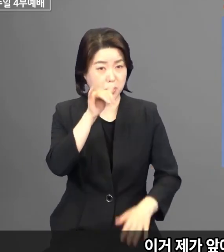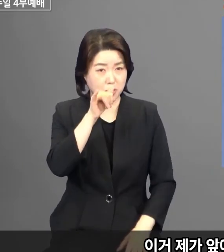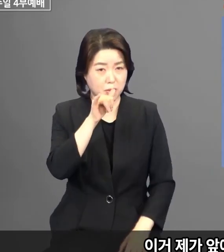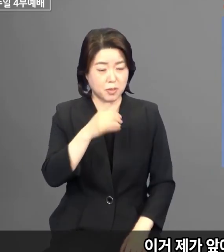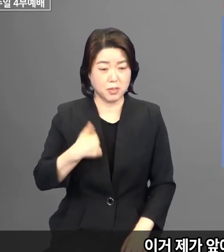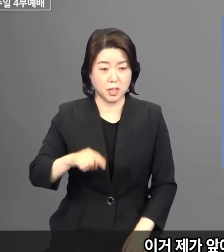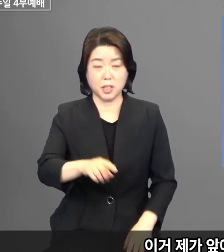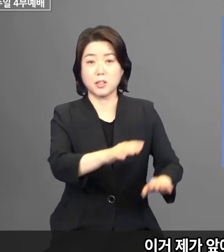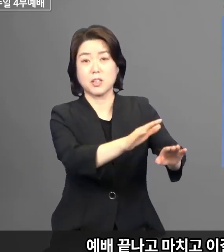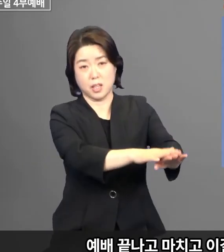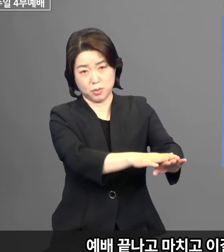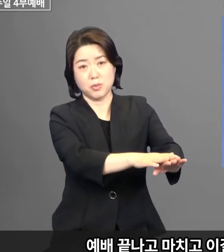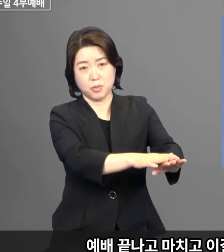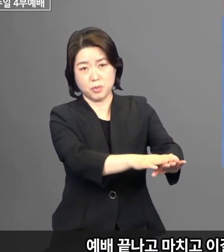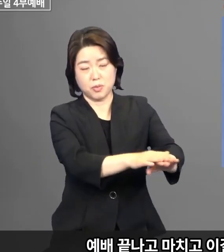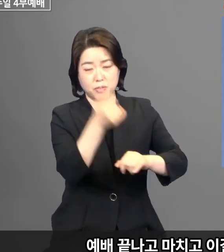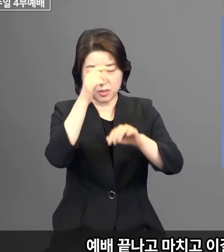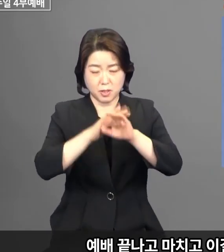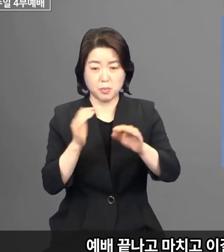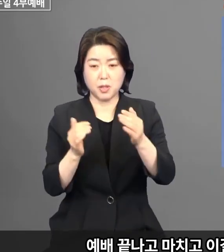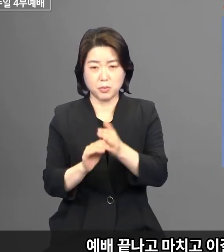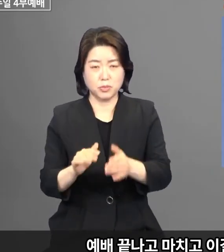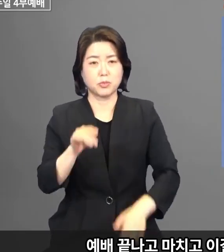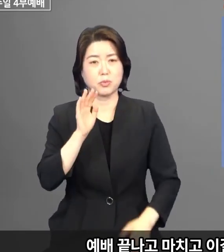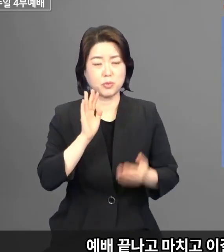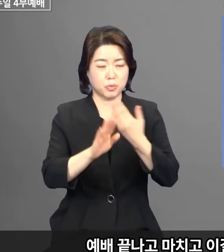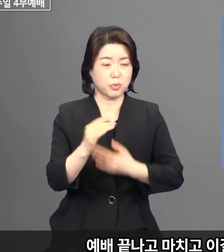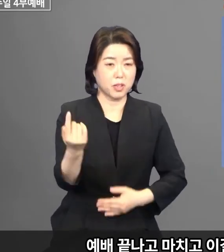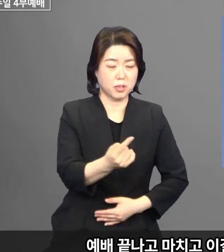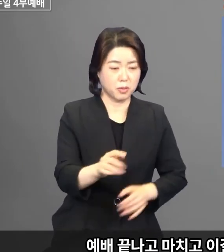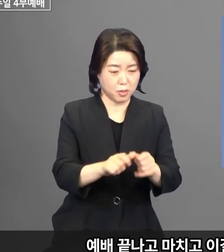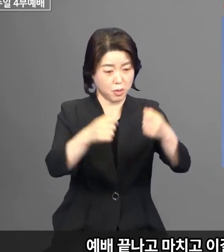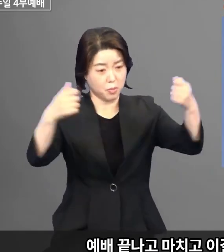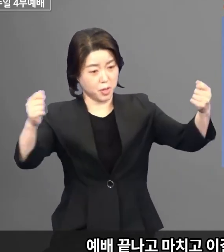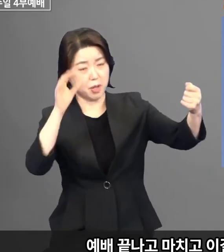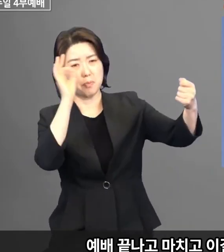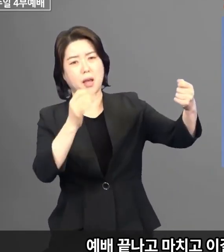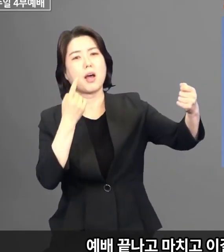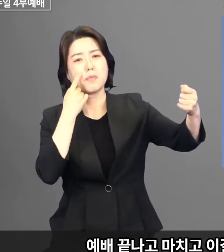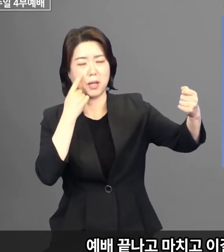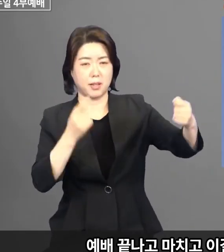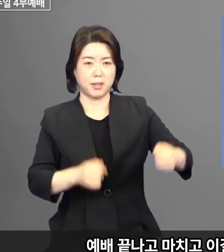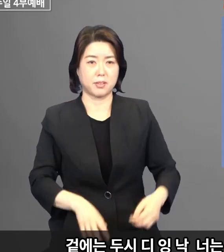제가 앞에 놓을 터이니 예배 끝나고 마치고 이걸 꼭 보시면 좋겠습니다.